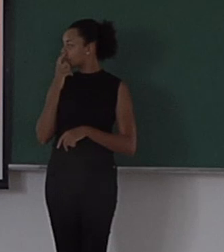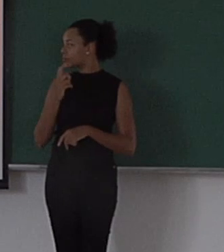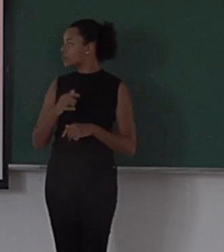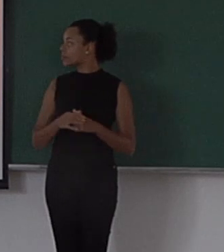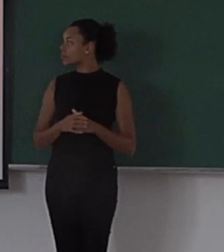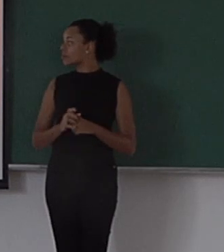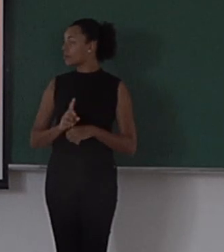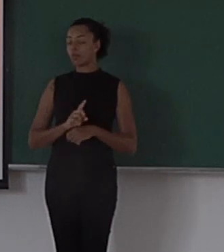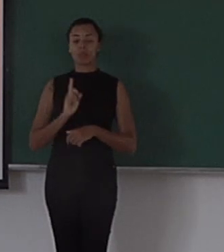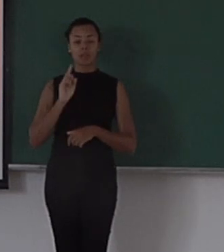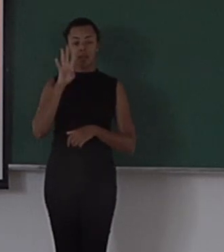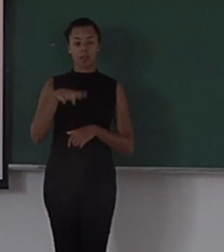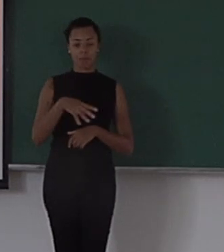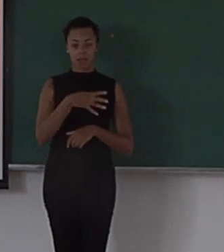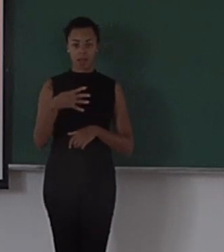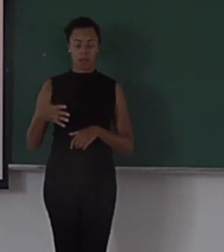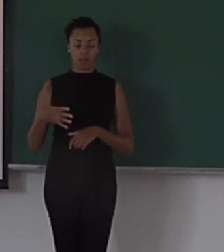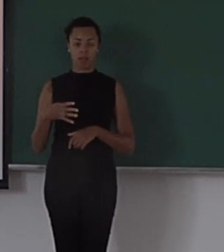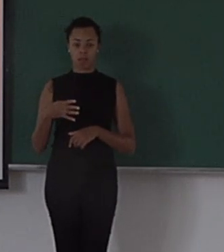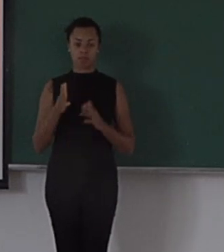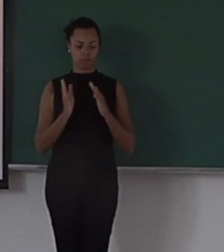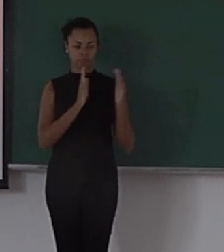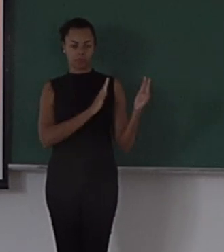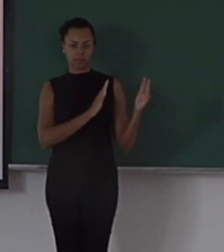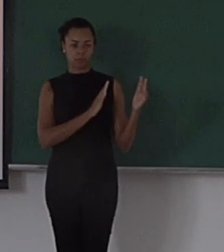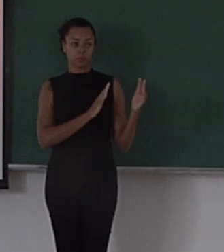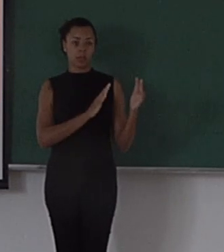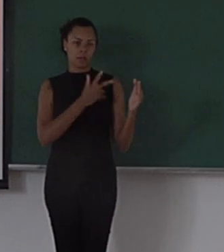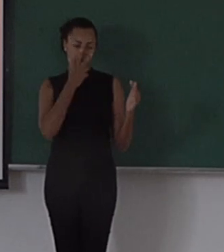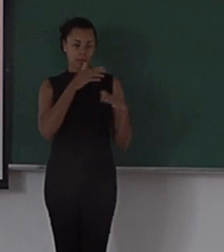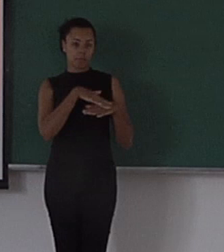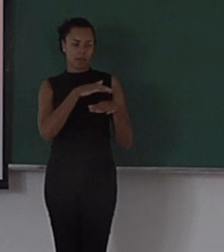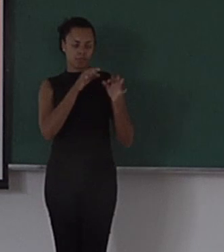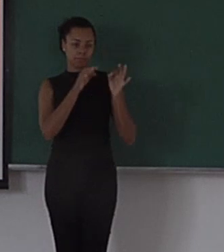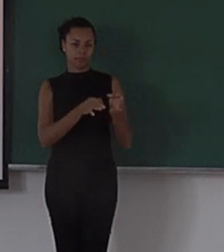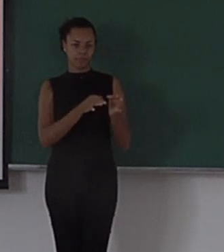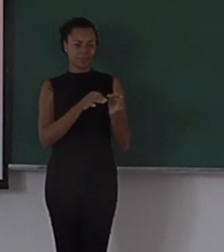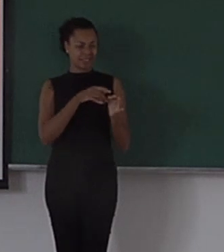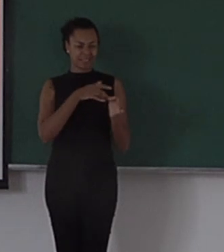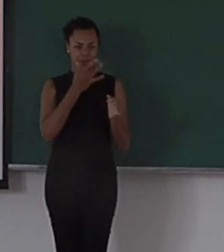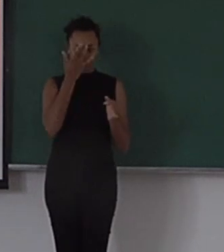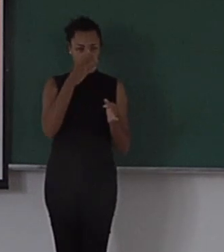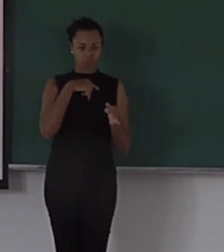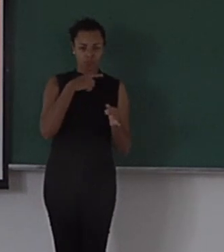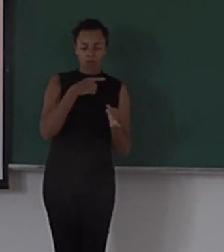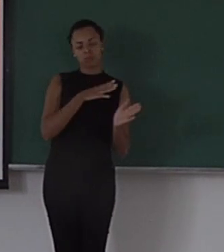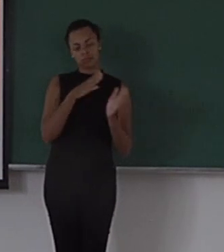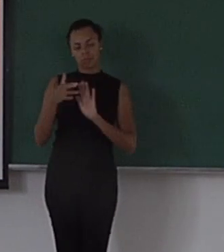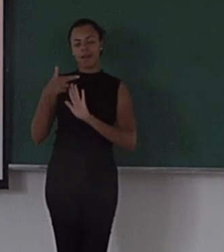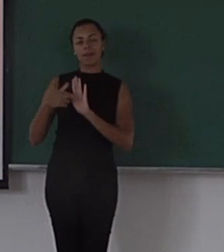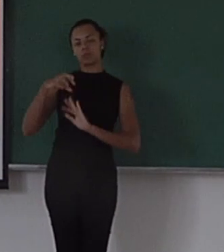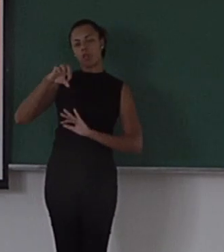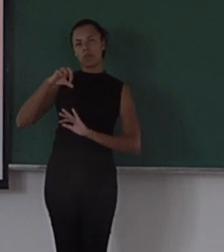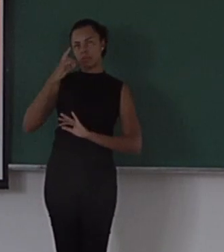aqui do Landbraud, ela é bem mais fidedigna, tá? Mas na falta dela, a gente lança a mão da regra dos 9. E se o indivíduo